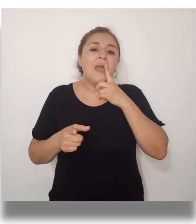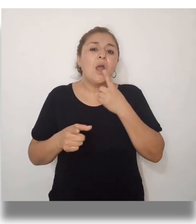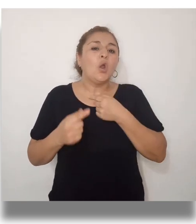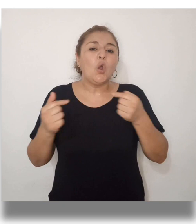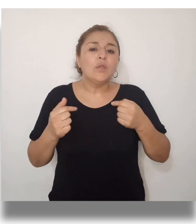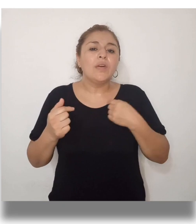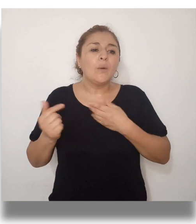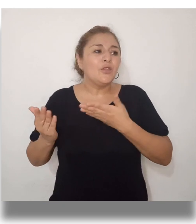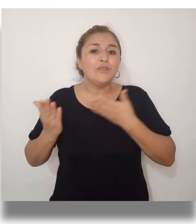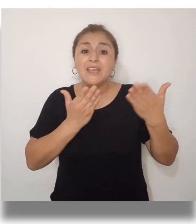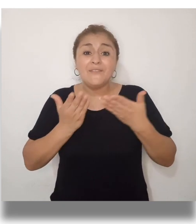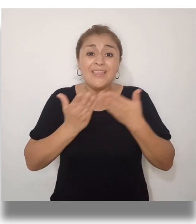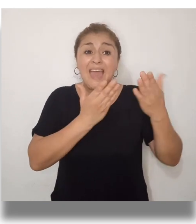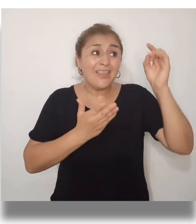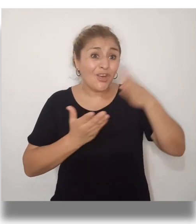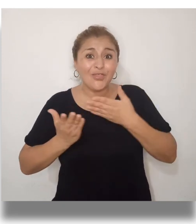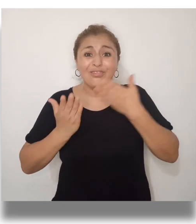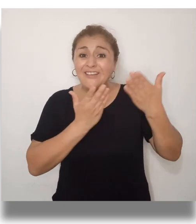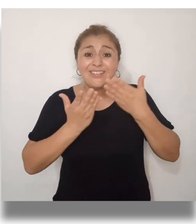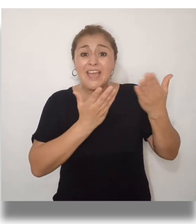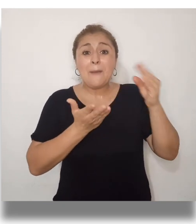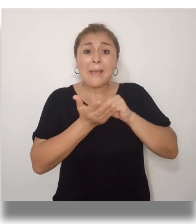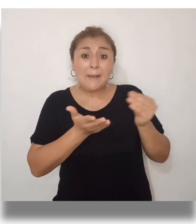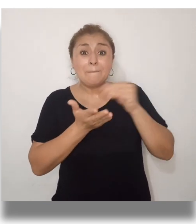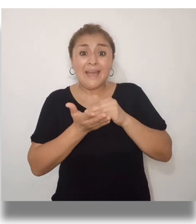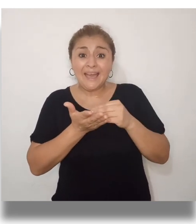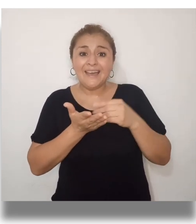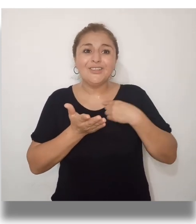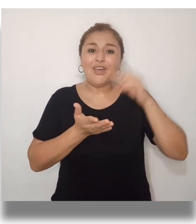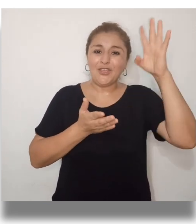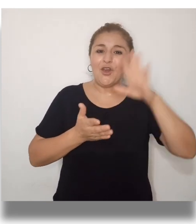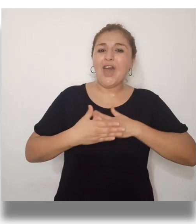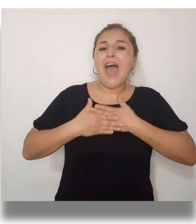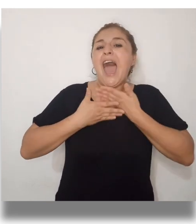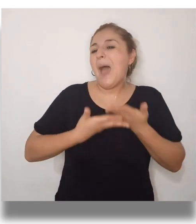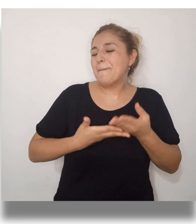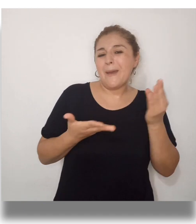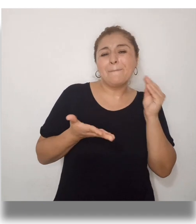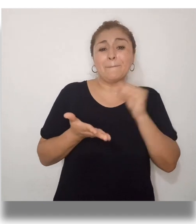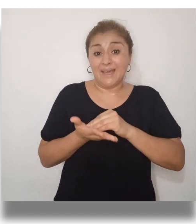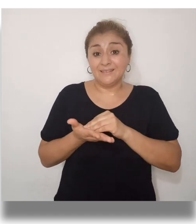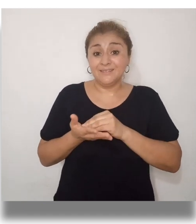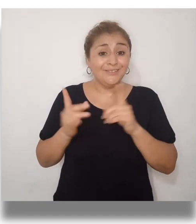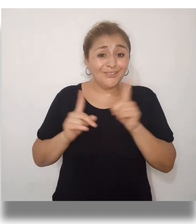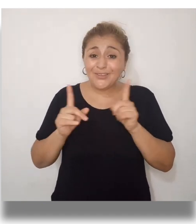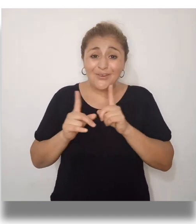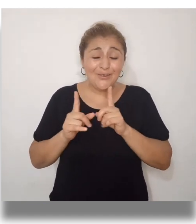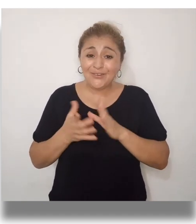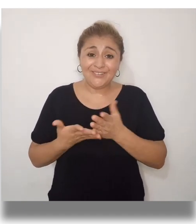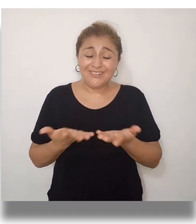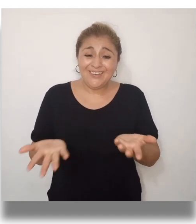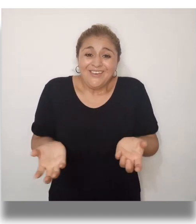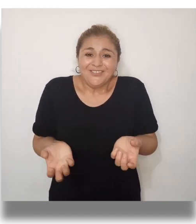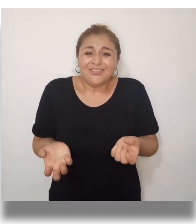lo va a amar Pero no se dan cuenta que el amor de un padre es